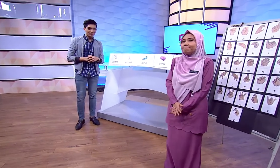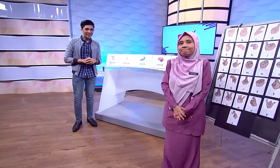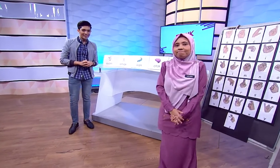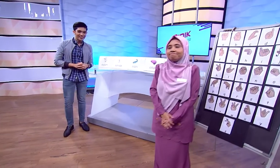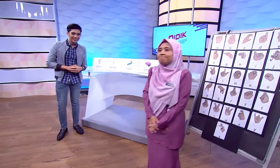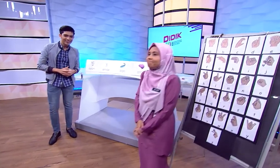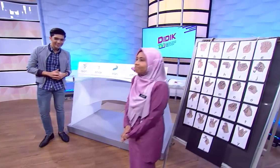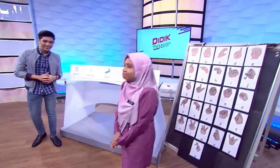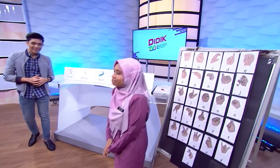Hai